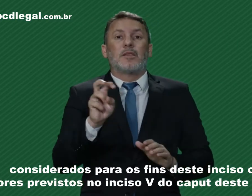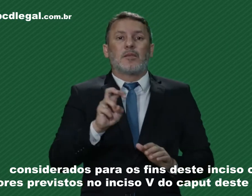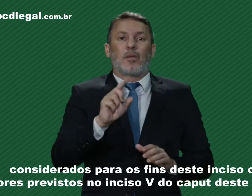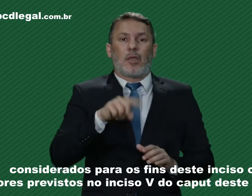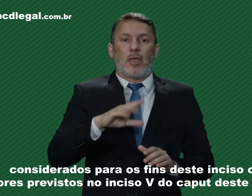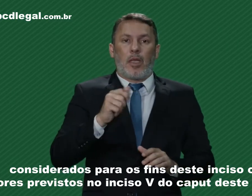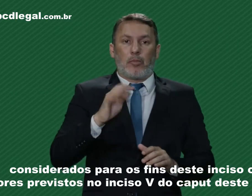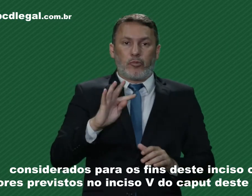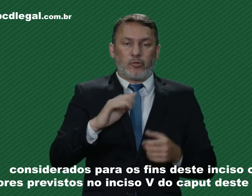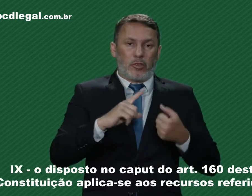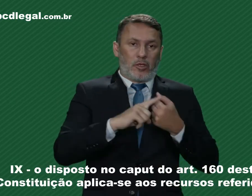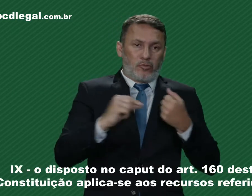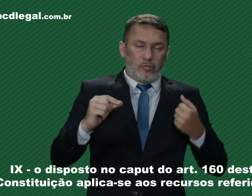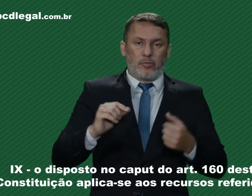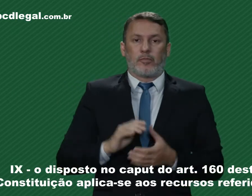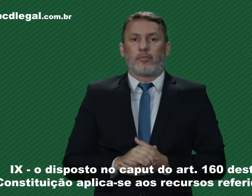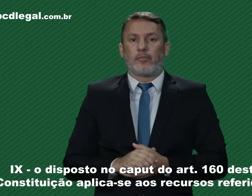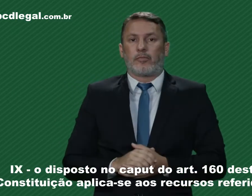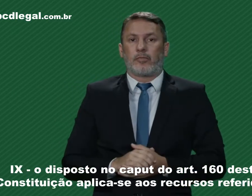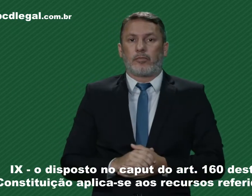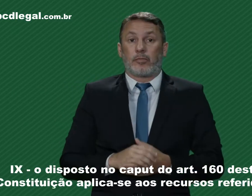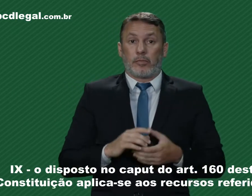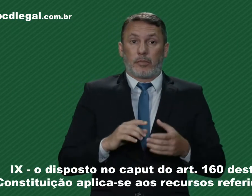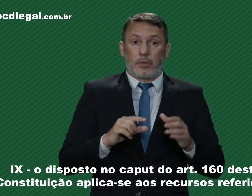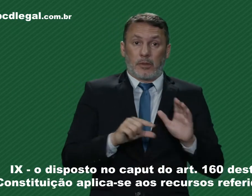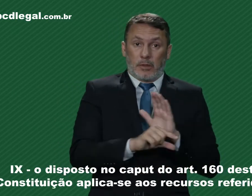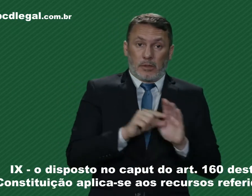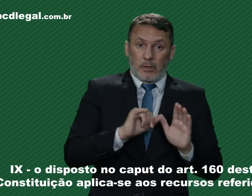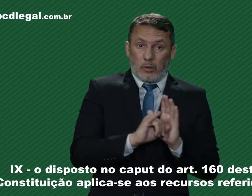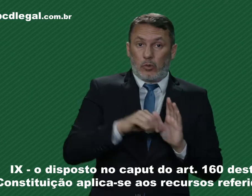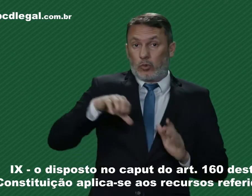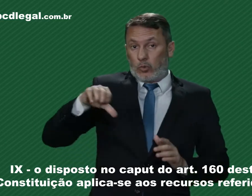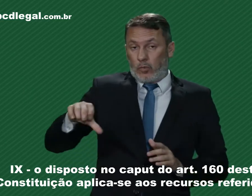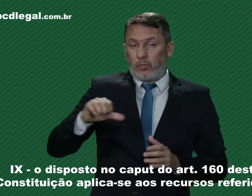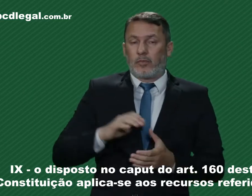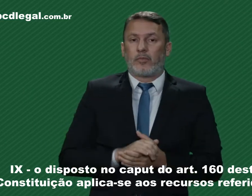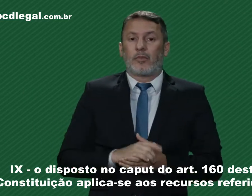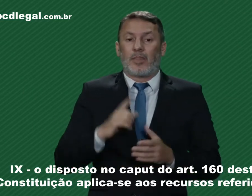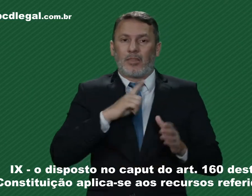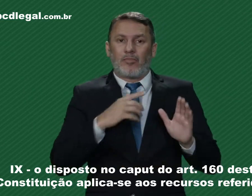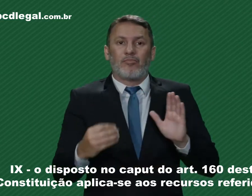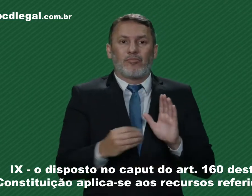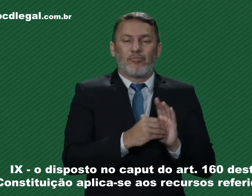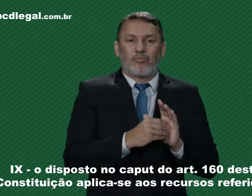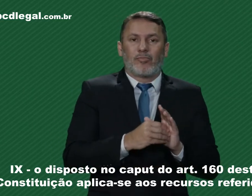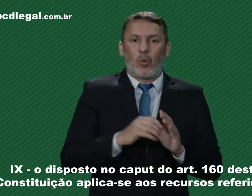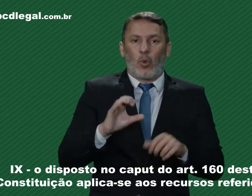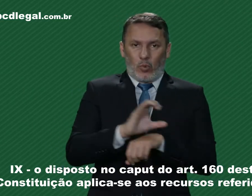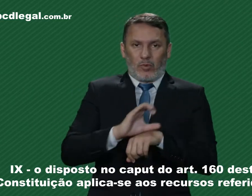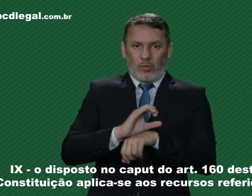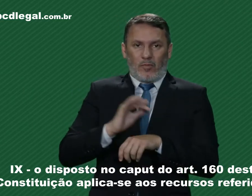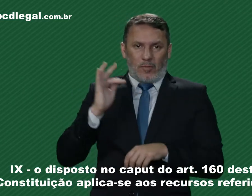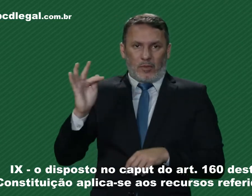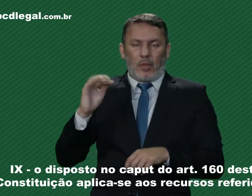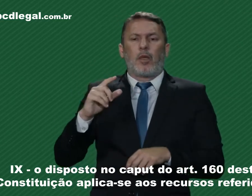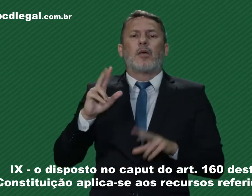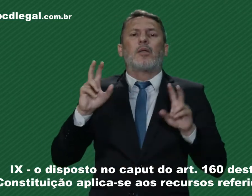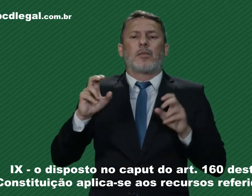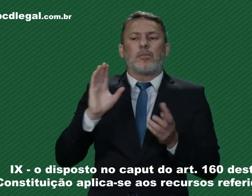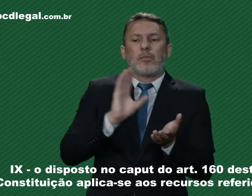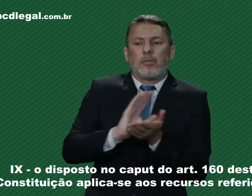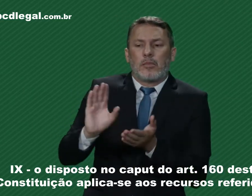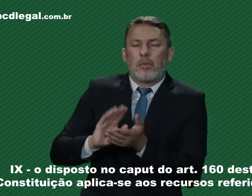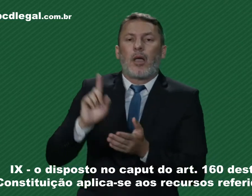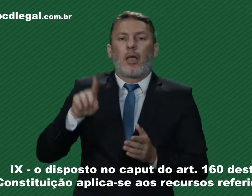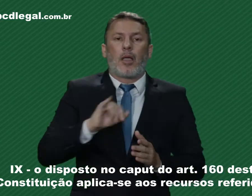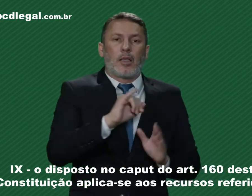do caput deste artigo. Inciso 9. O disposto no caput do artigo 160 desta Constituição aplica-se